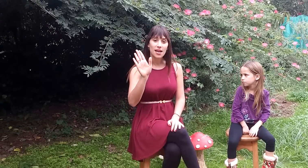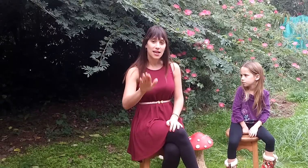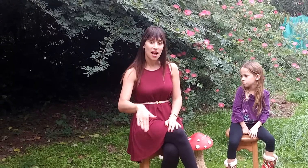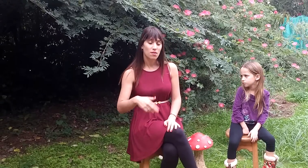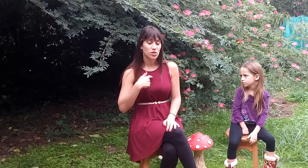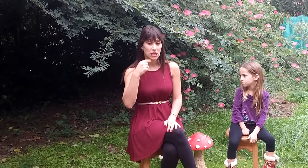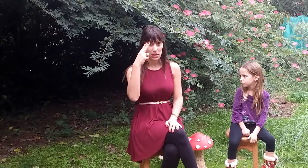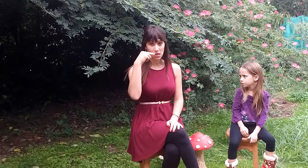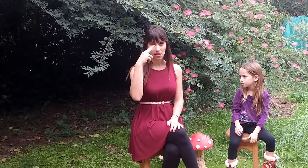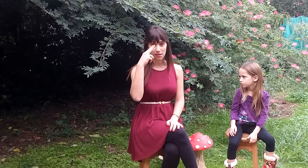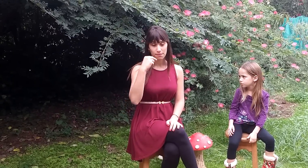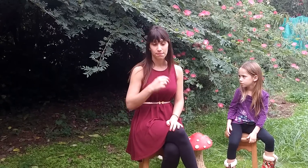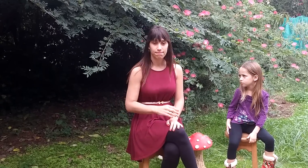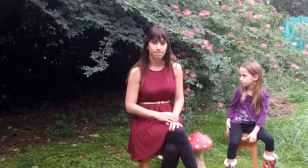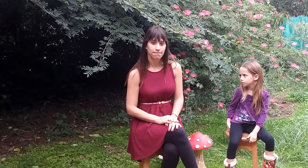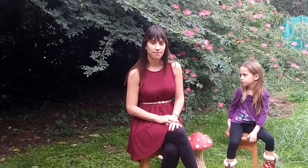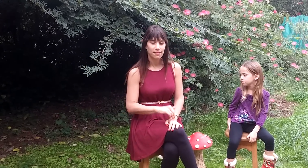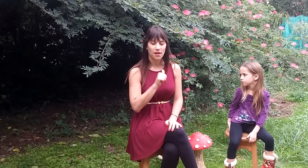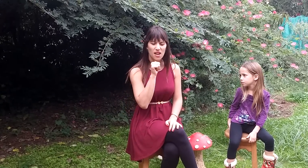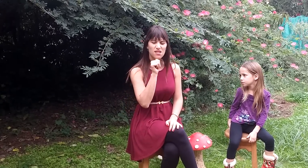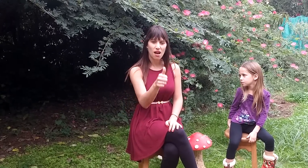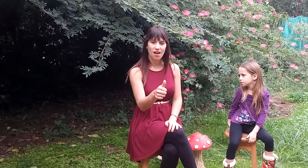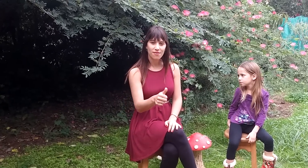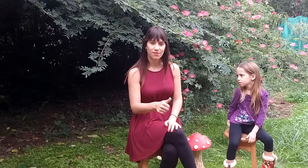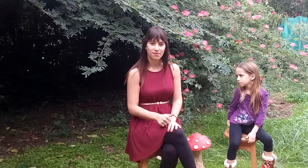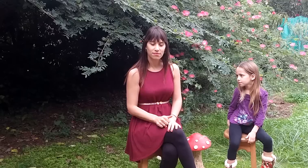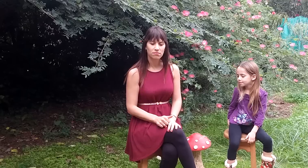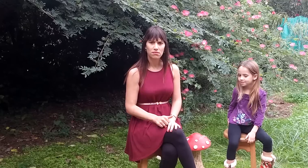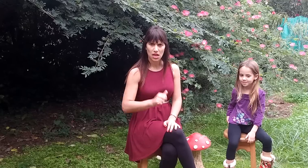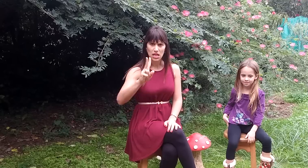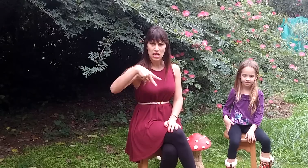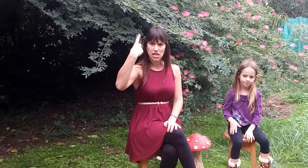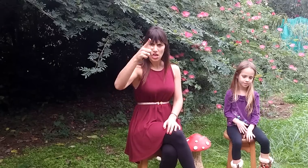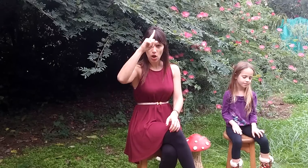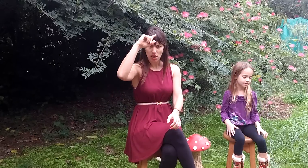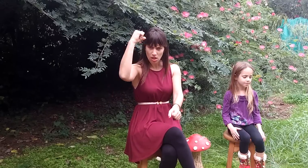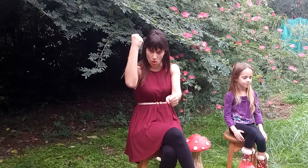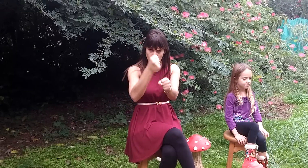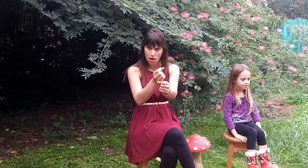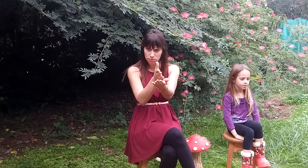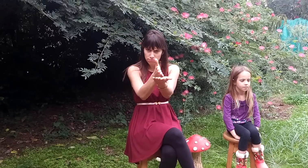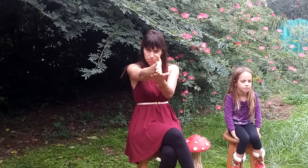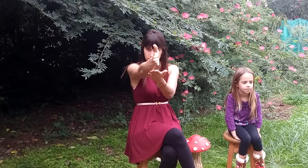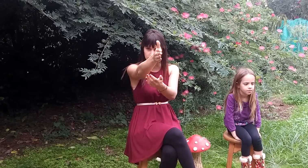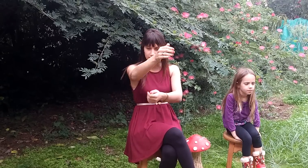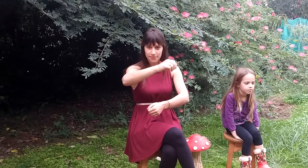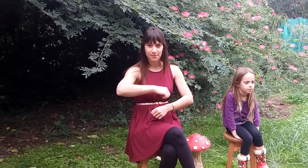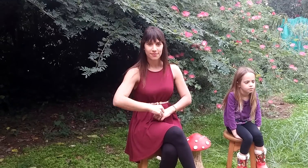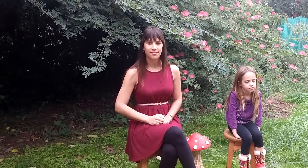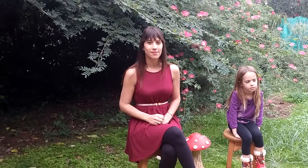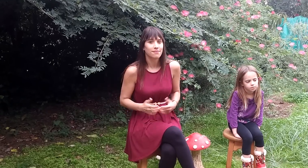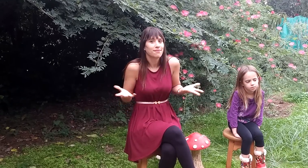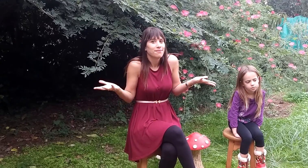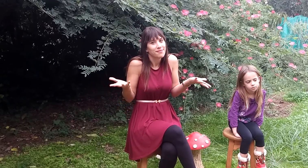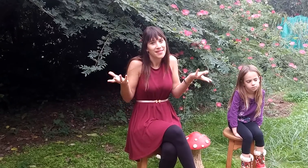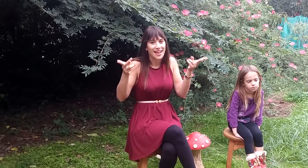כשניסיתי לסרב להיות נחושה איך יכולתי